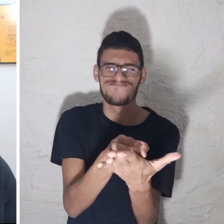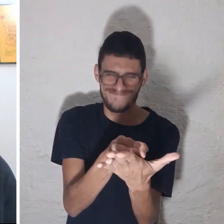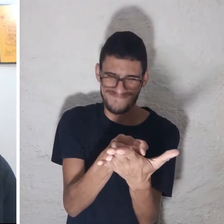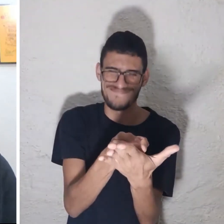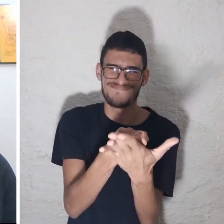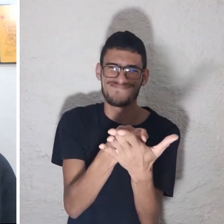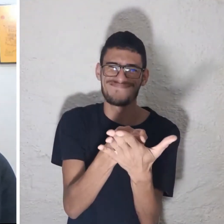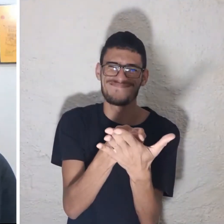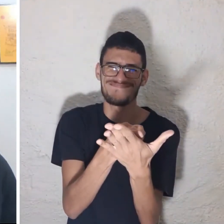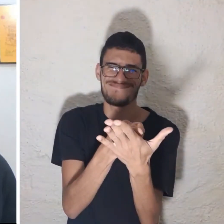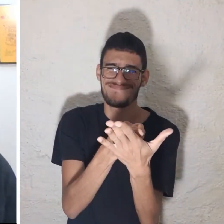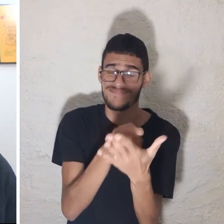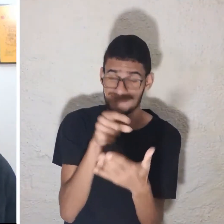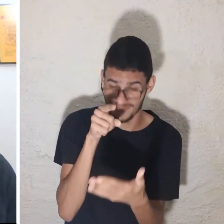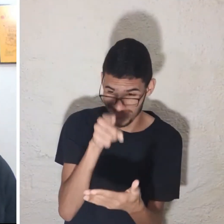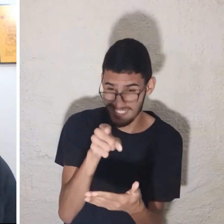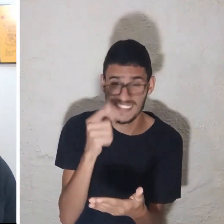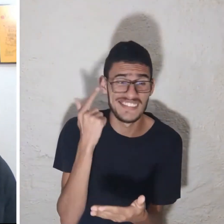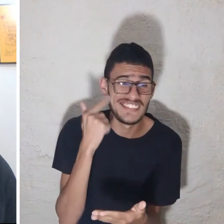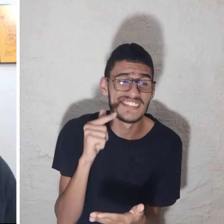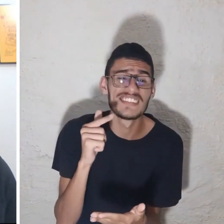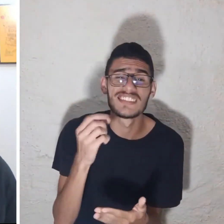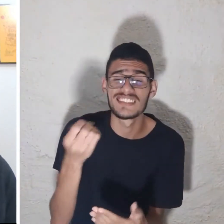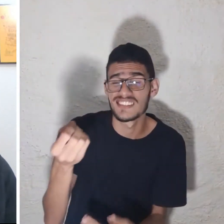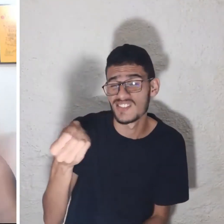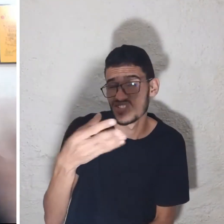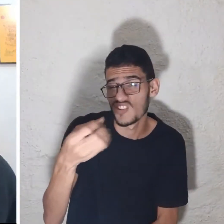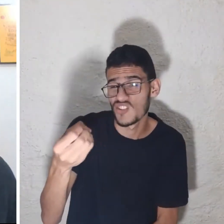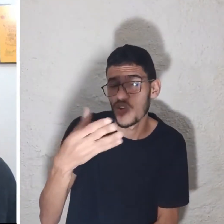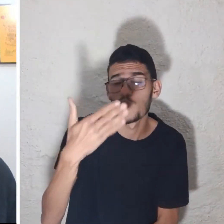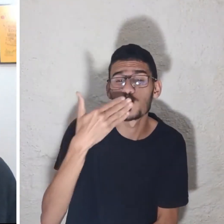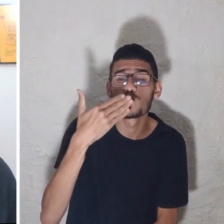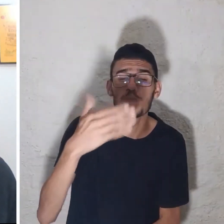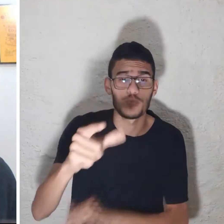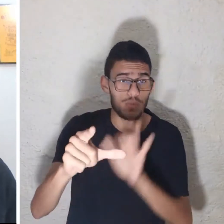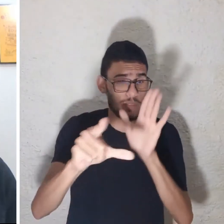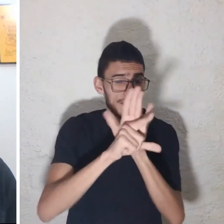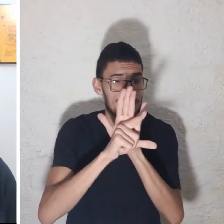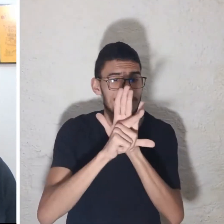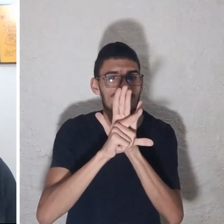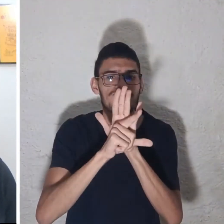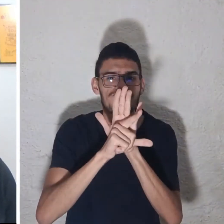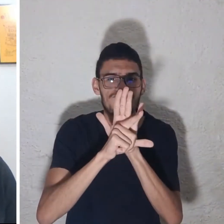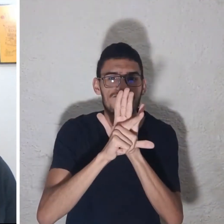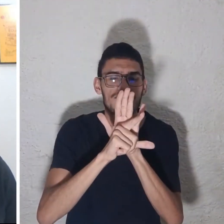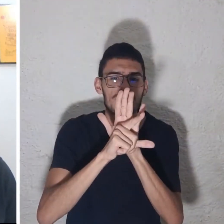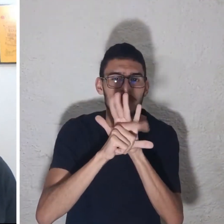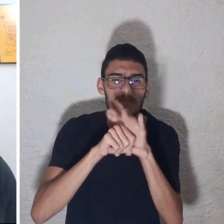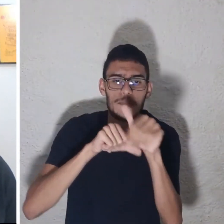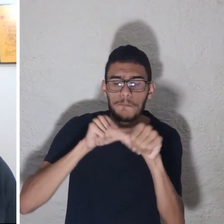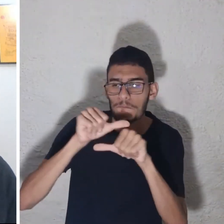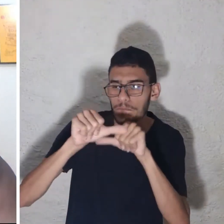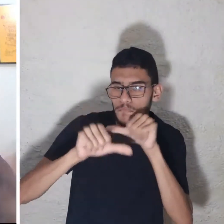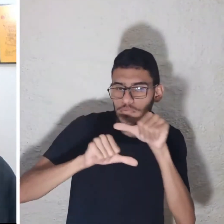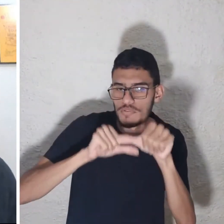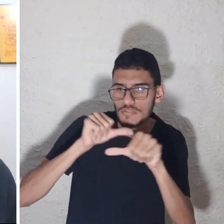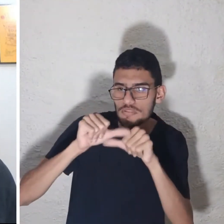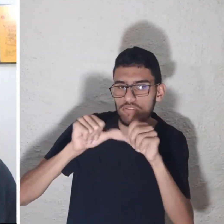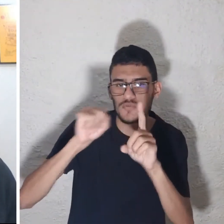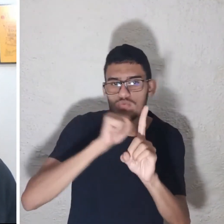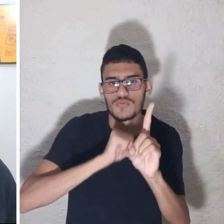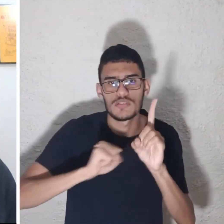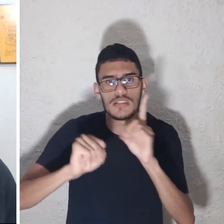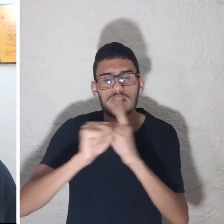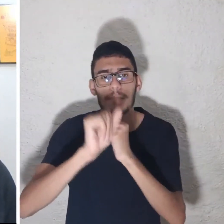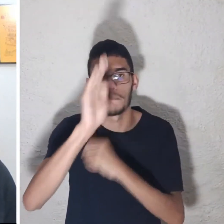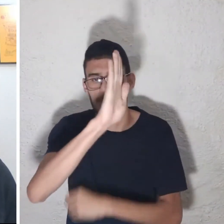né, que era uma Constituição que dava muitos poderes para ele, né, essas novas leis, na verdade, elas mudaram um pouco em relação